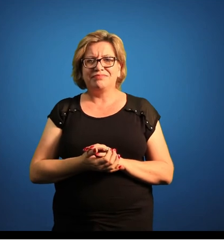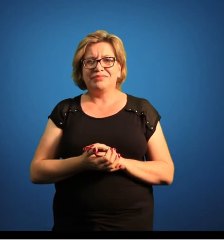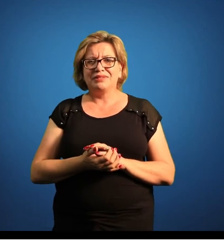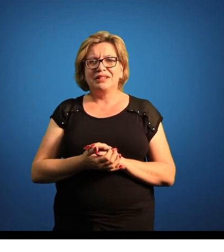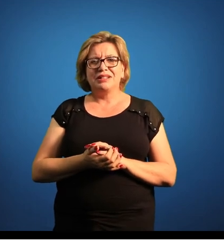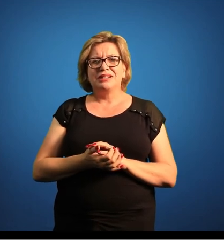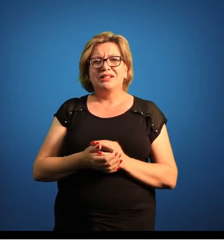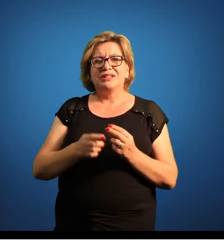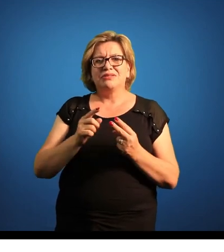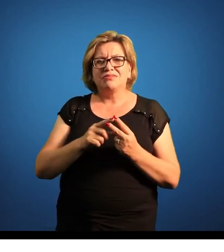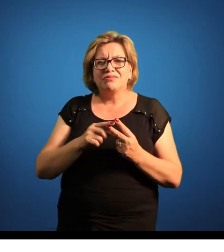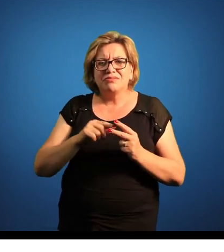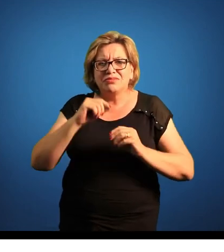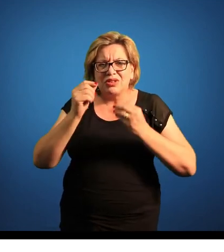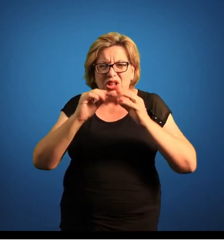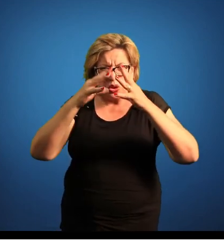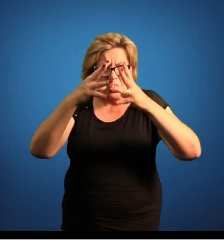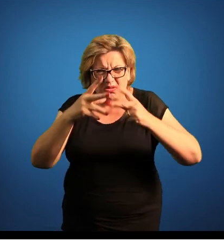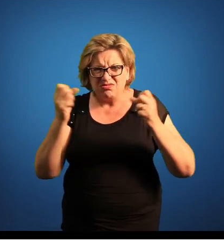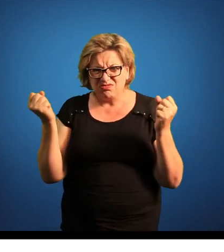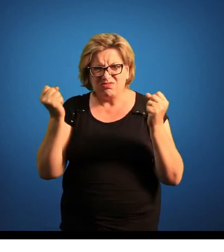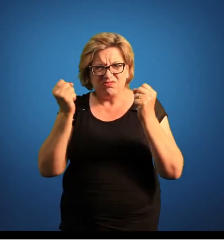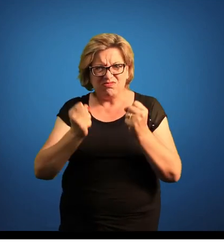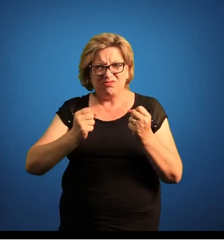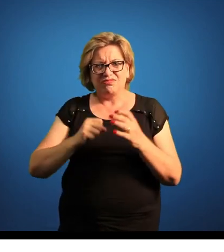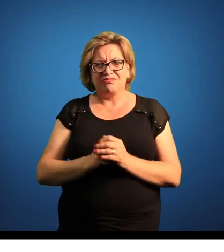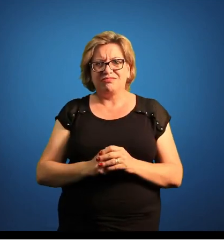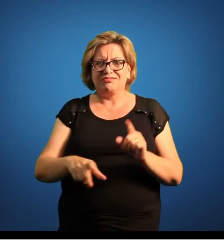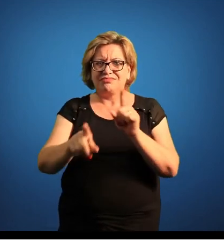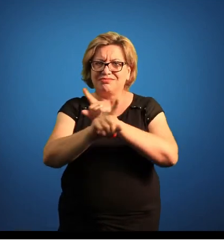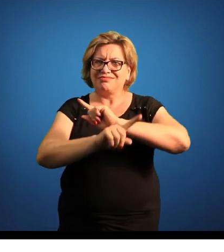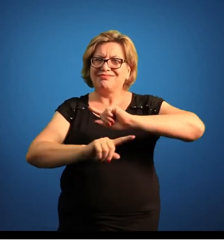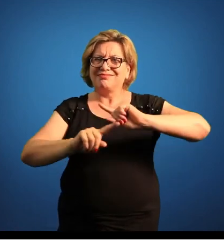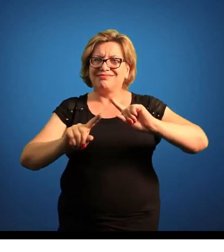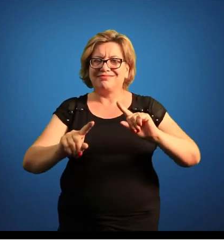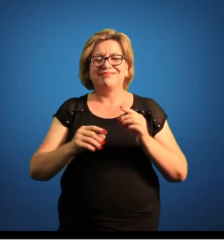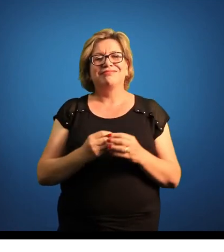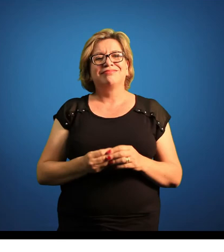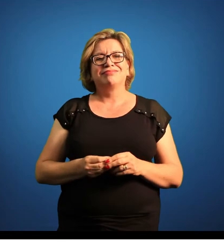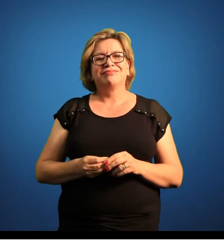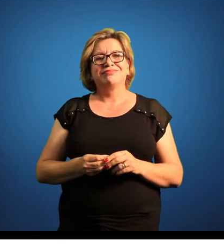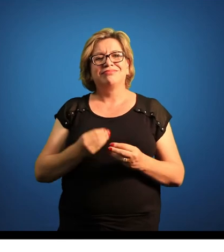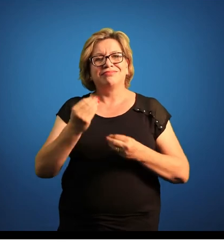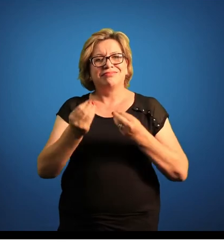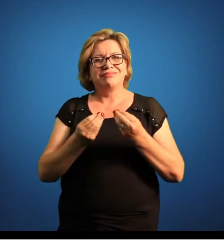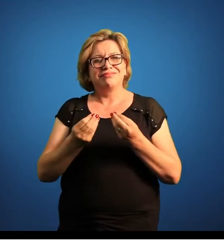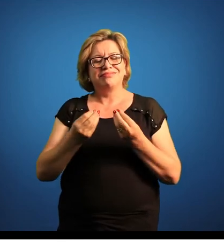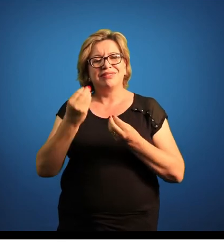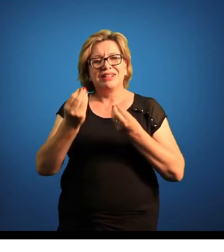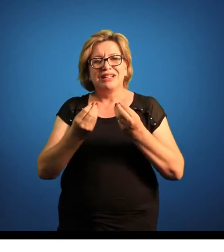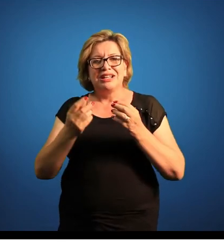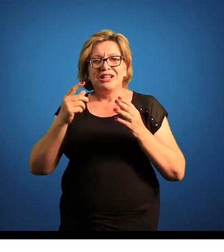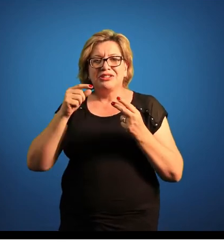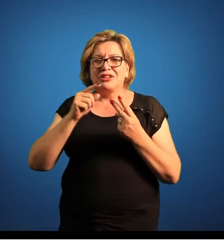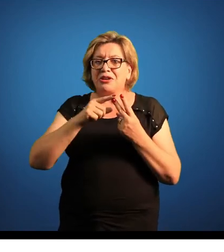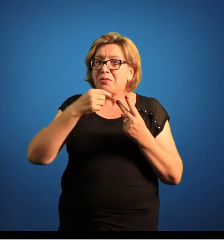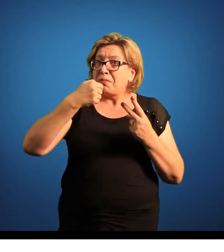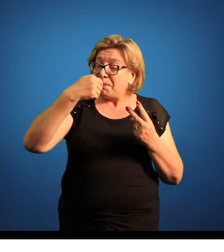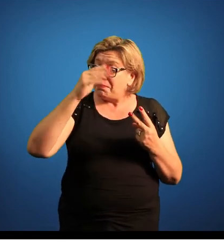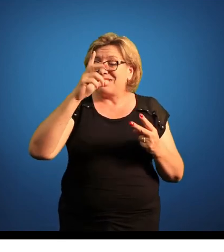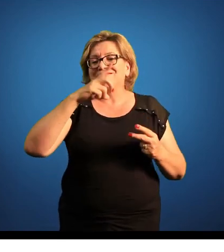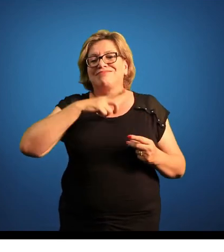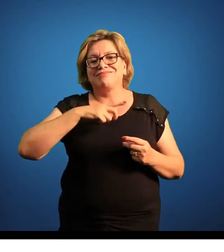palavra moda mesmo, dá para ser todo mundo moda? Todo mundo é moda ao mesmo tempo? A moda é o quê? Aquele que aparece com